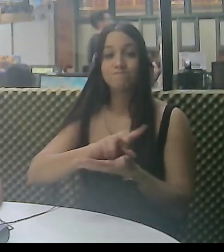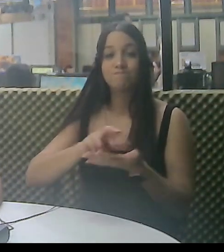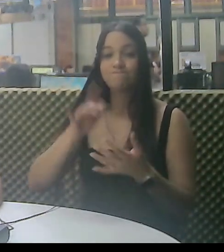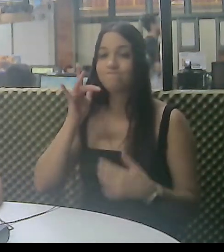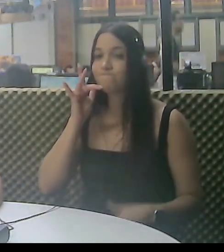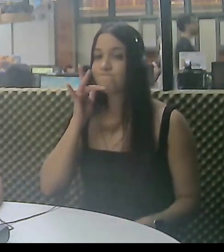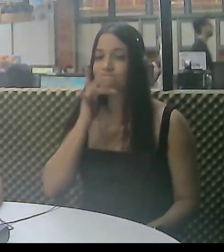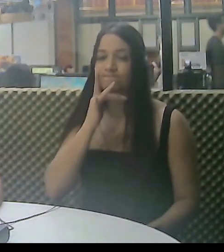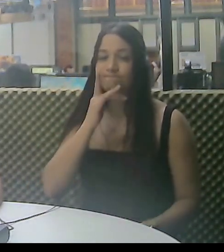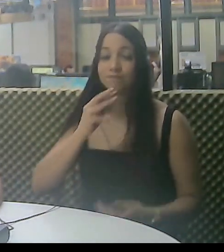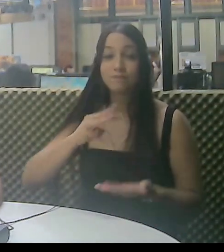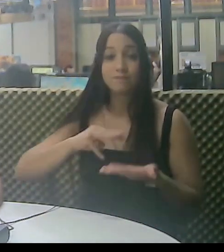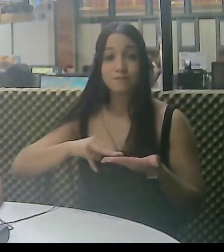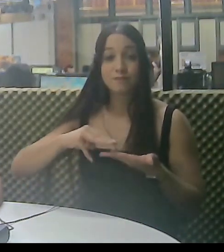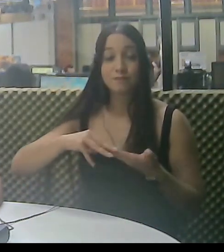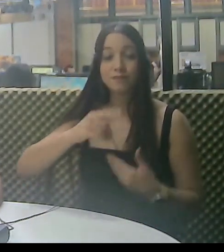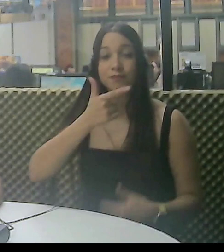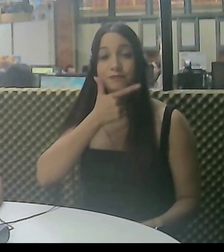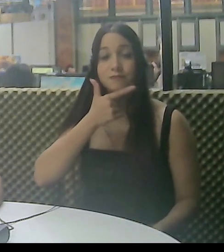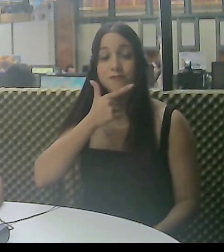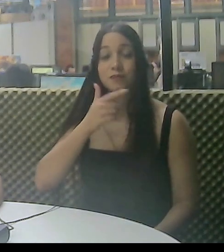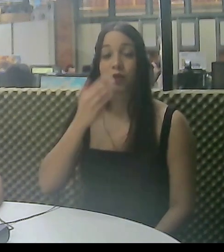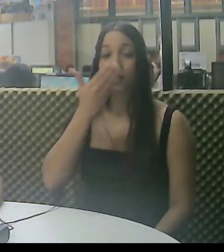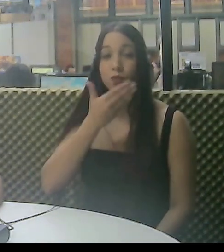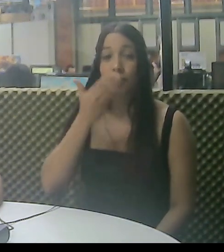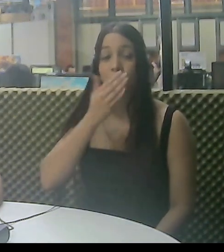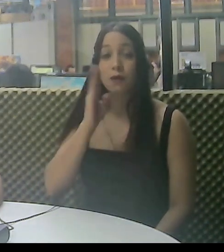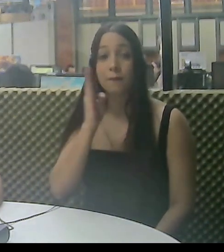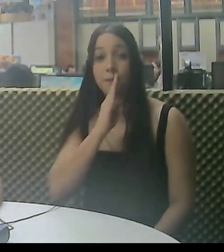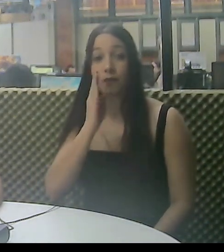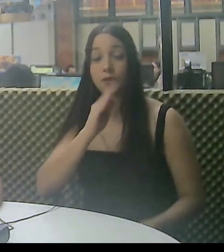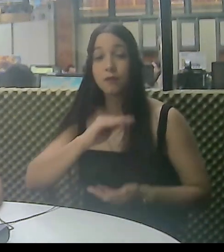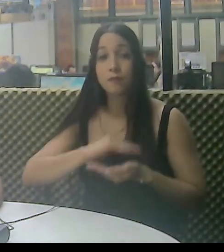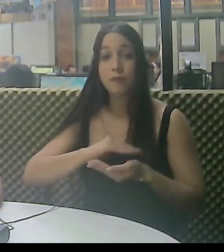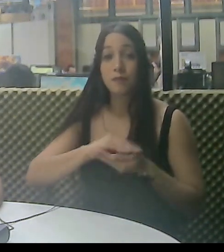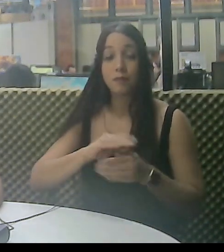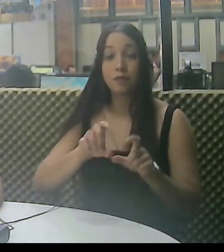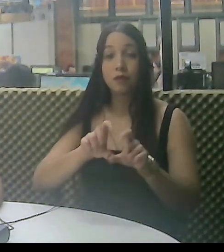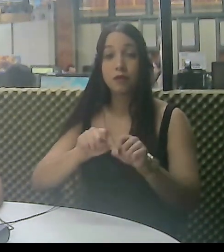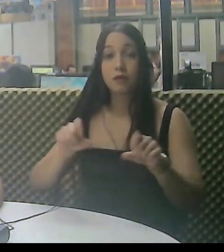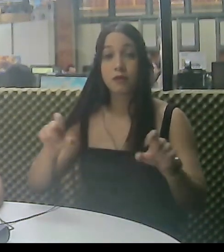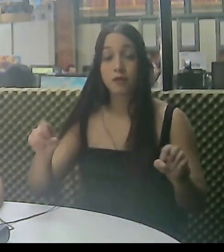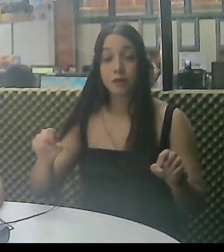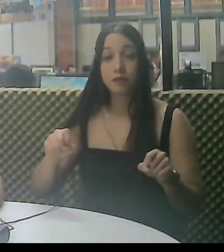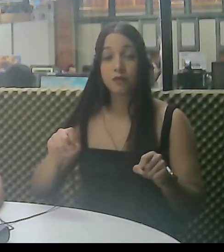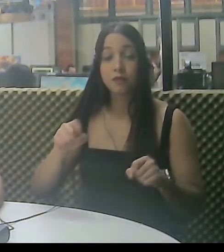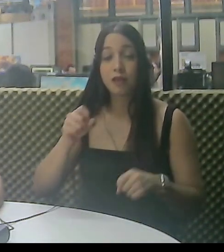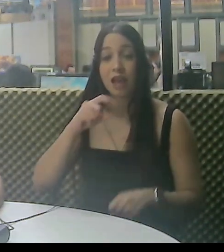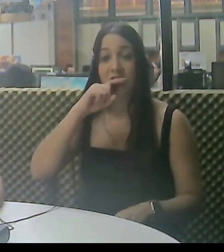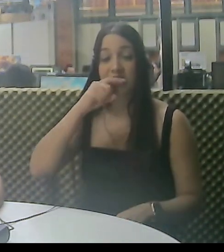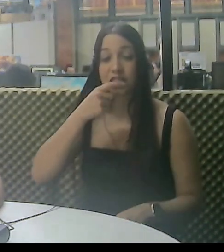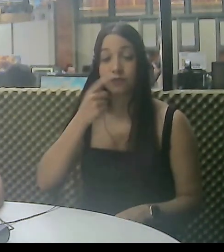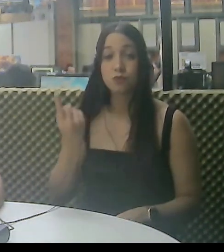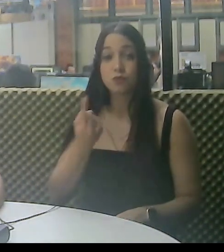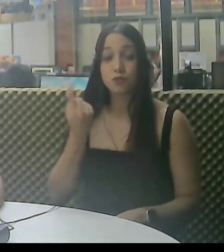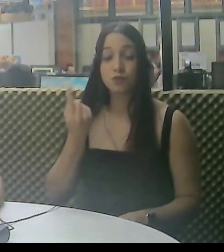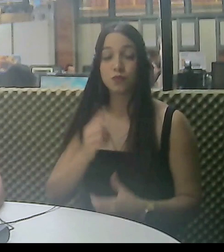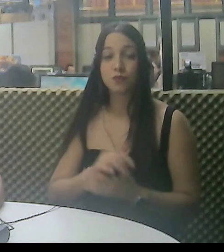boca, como pastéis, queijos, doces, bolos, pamonhas, linguiças caipiras, caldo de cana e